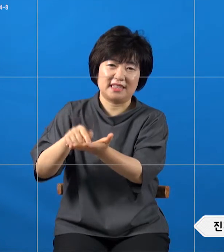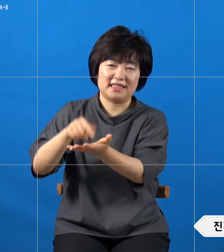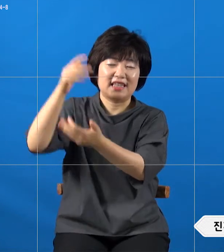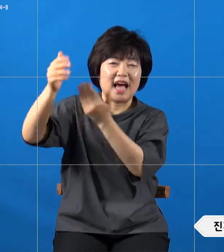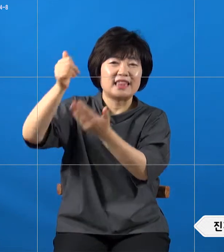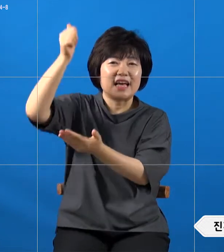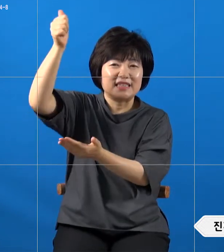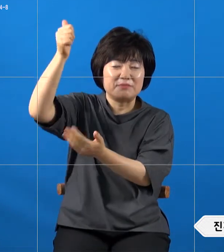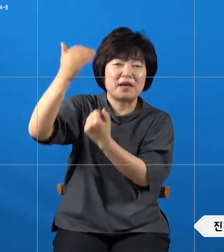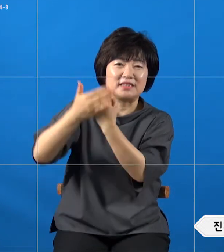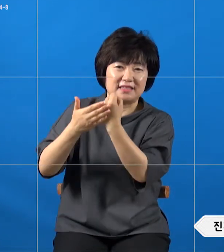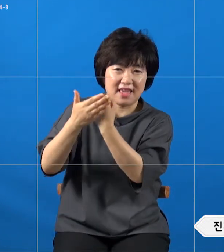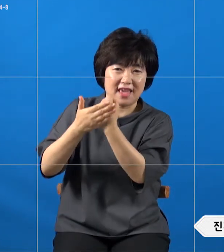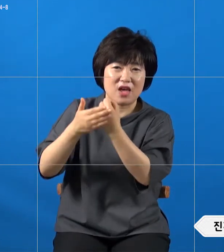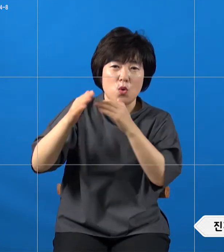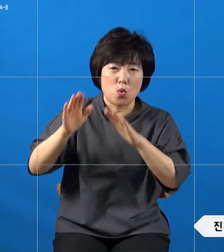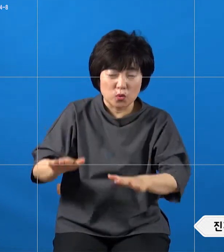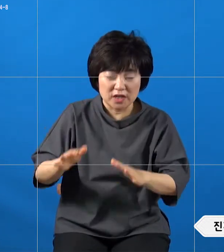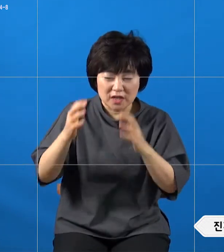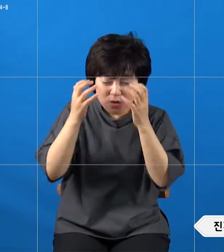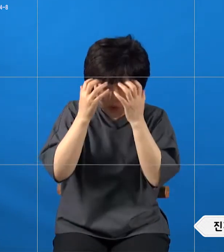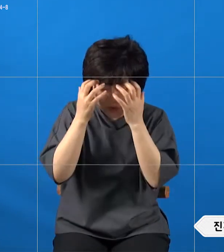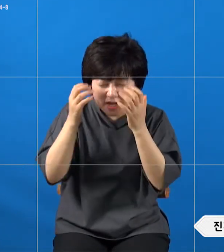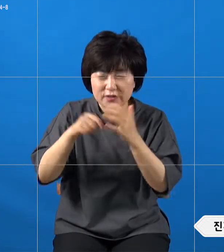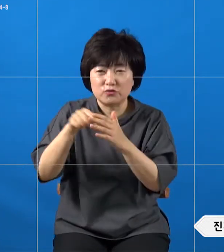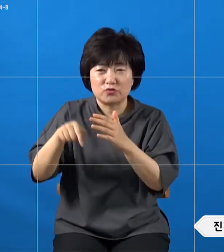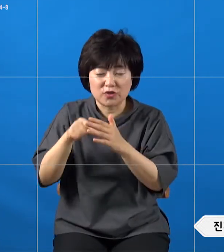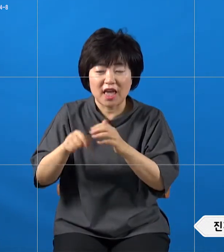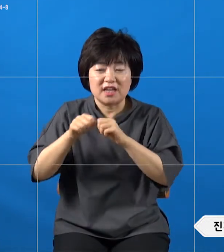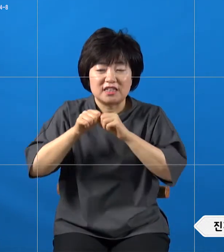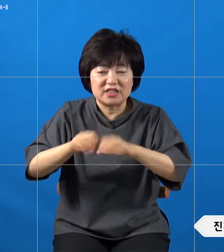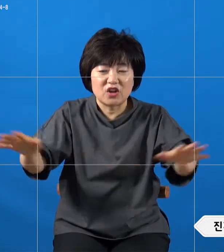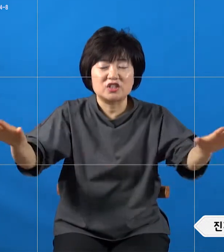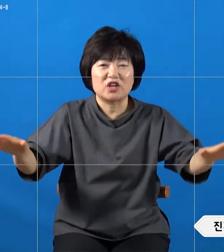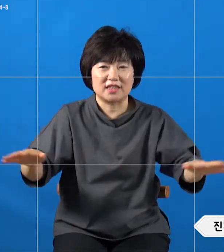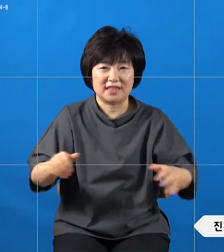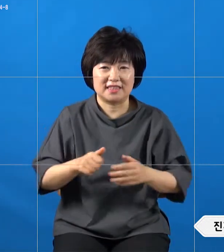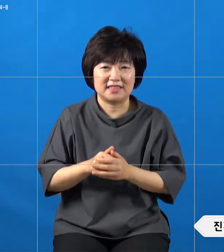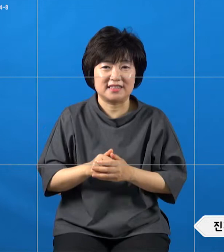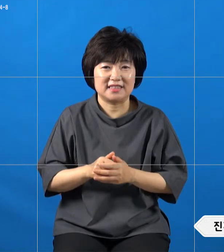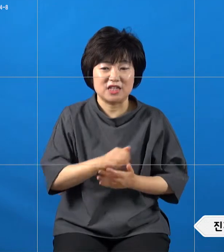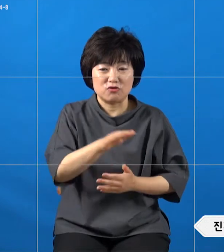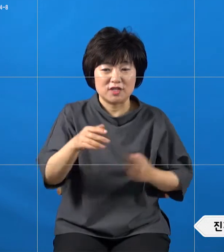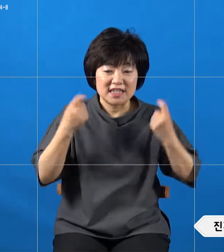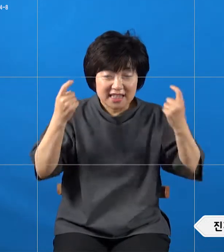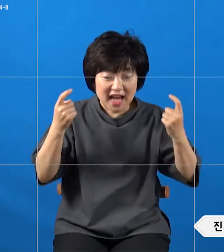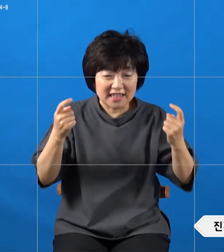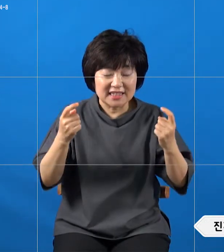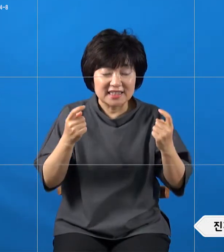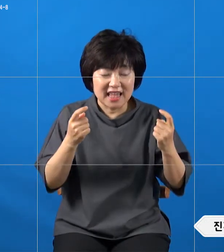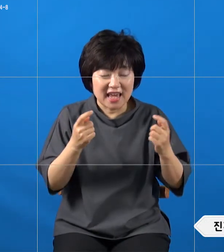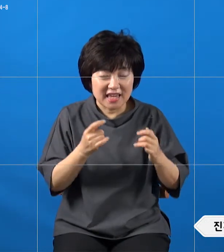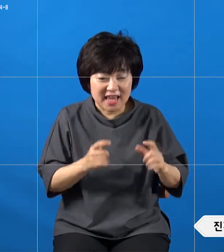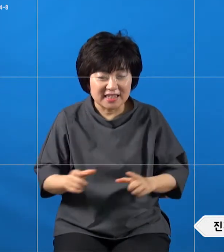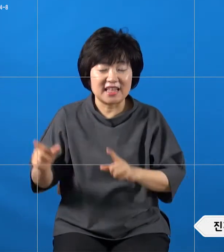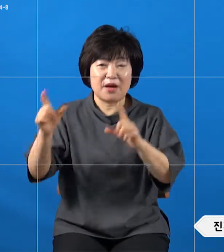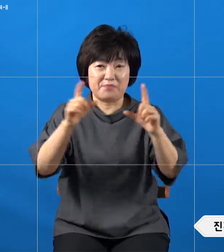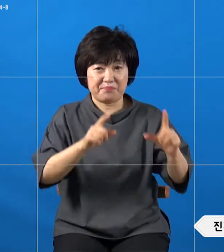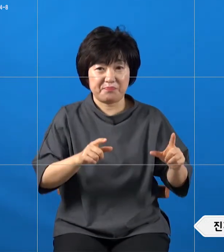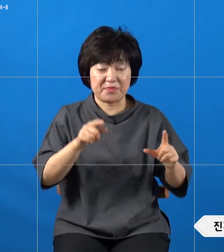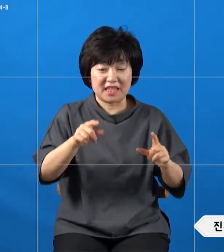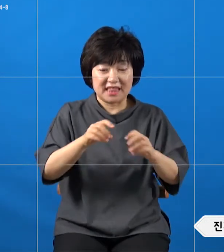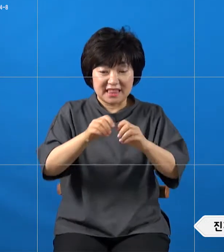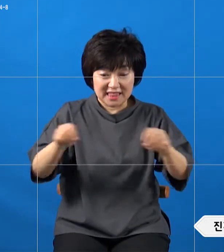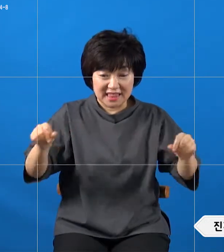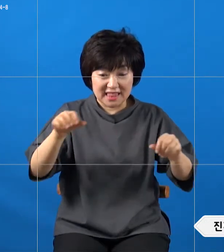하나님, 그 하나님의 은혜, 오늘 고난 중에 흩어져 있는 우리의 나그네의 삶, 이 땅을